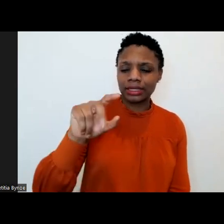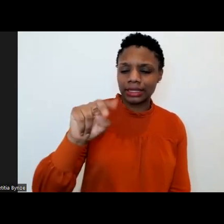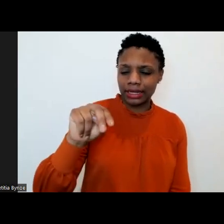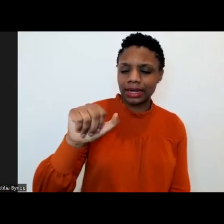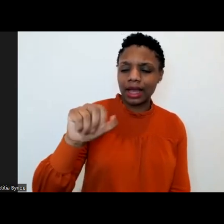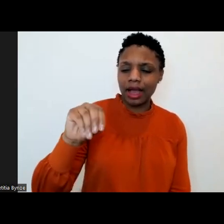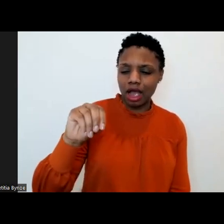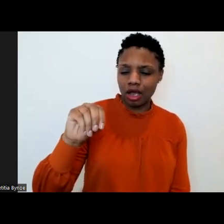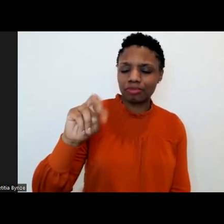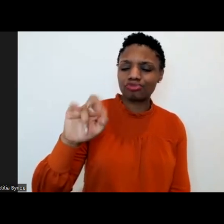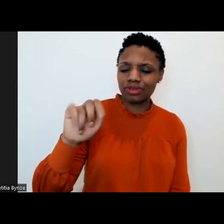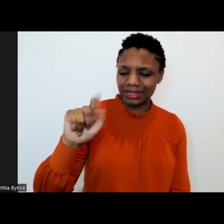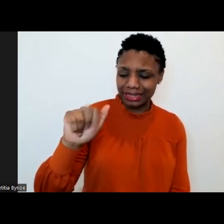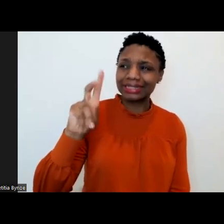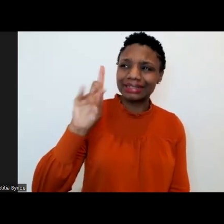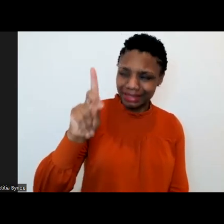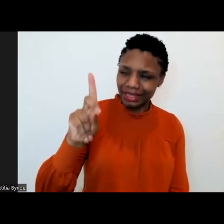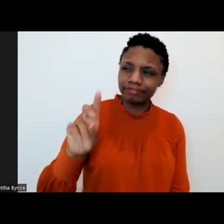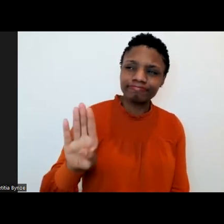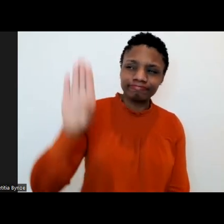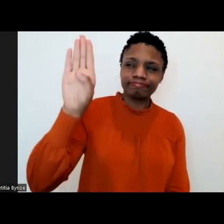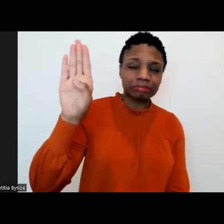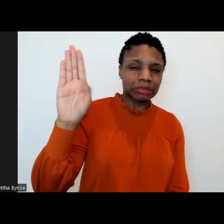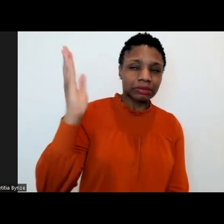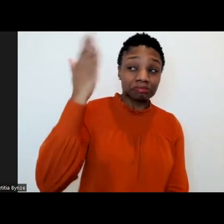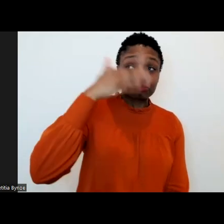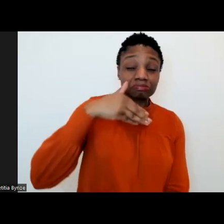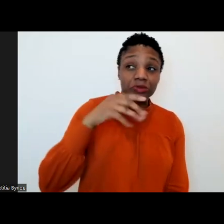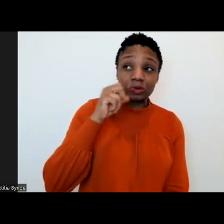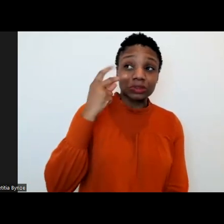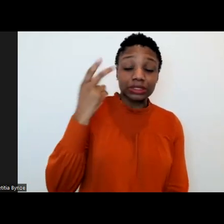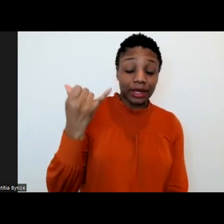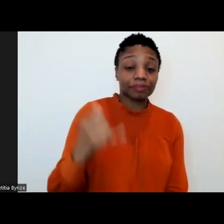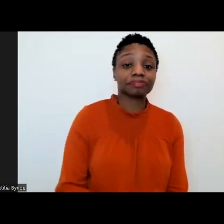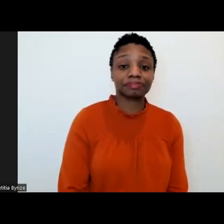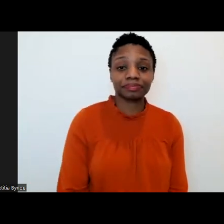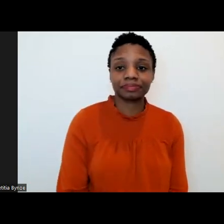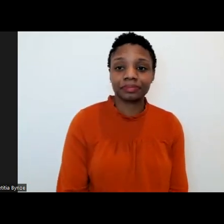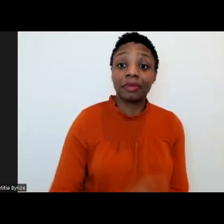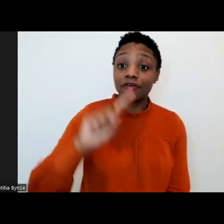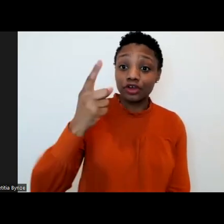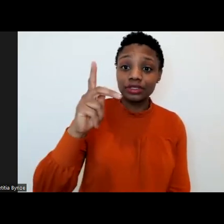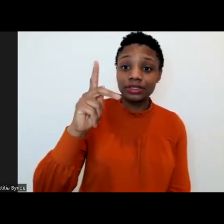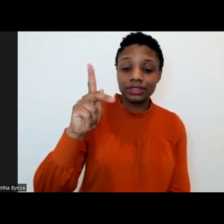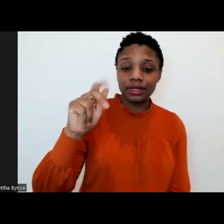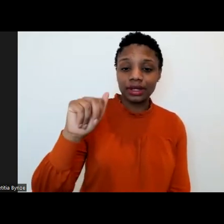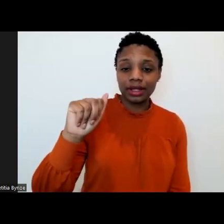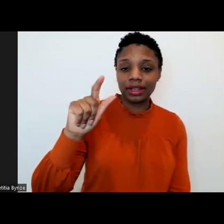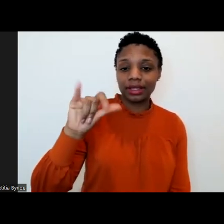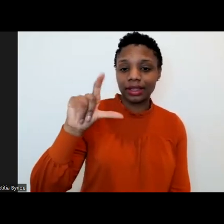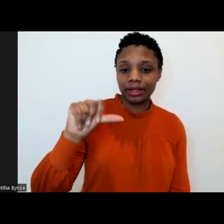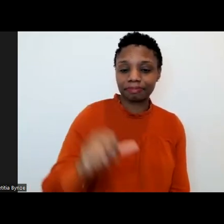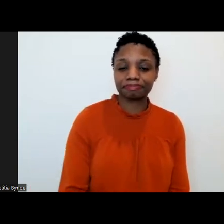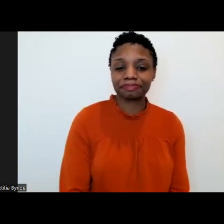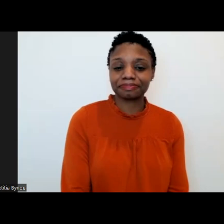alzadas creo que Rita estaba dirigiendo esto vamos a pasar con cila primero